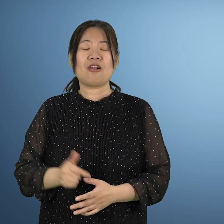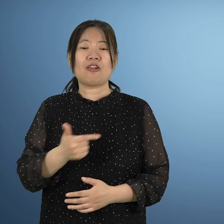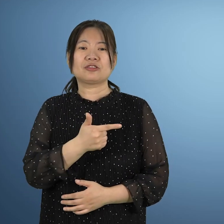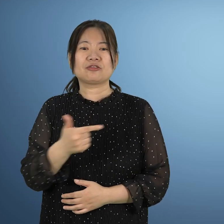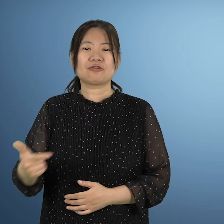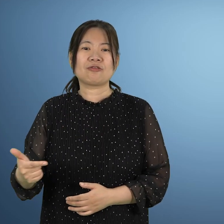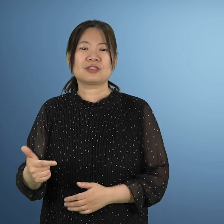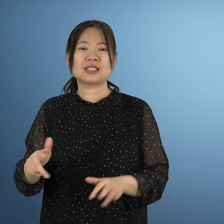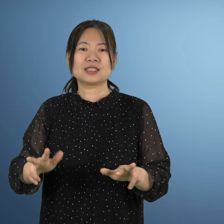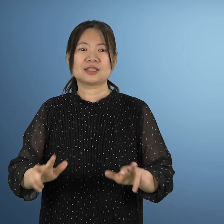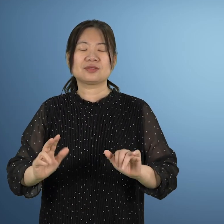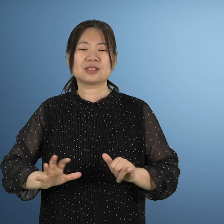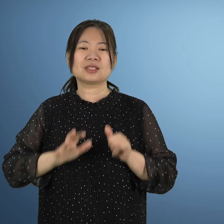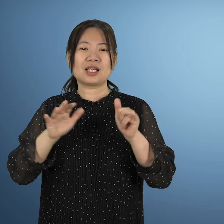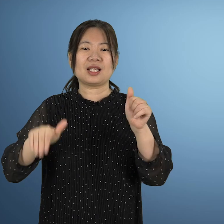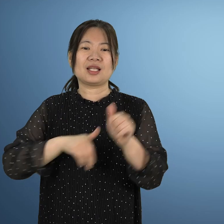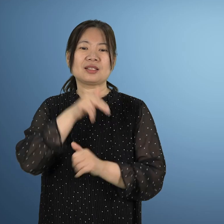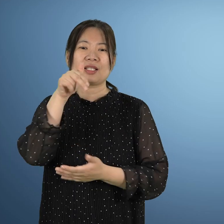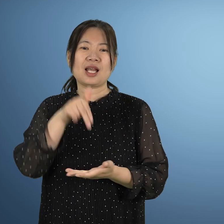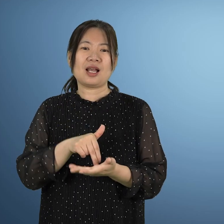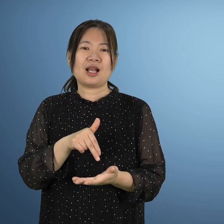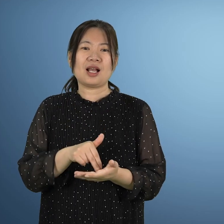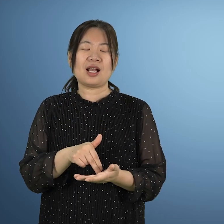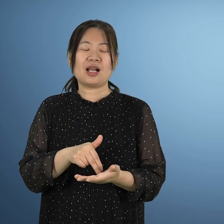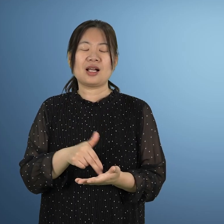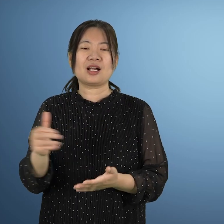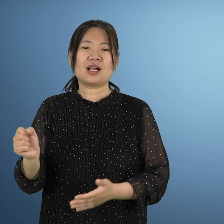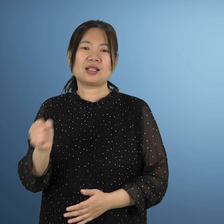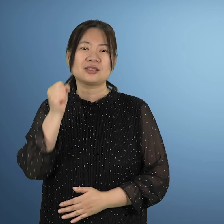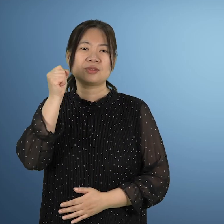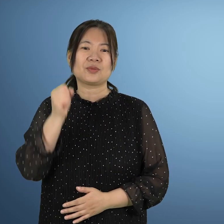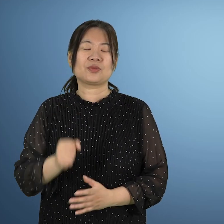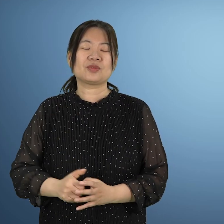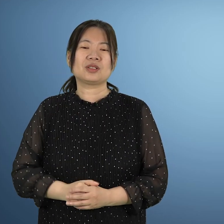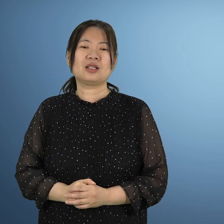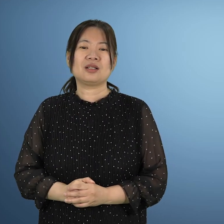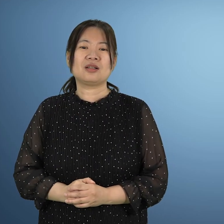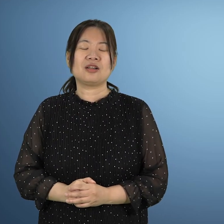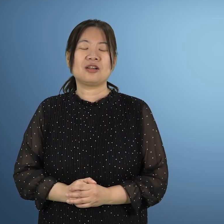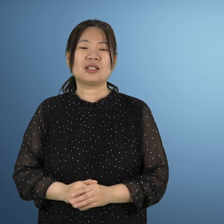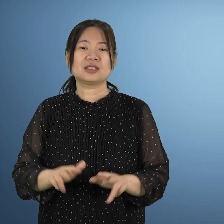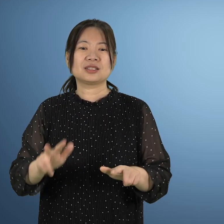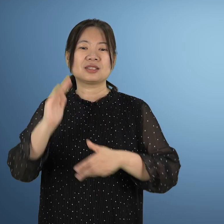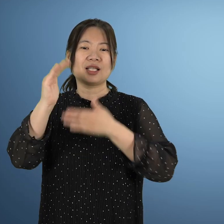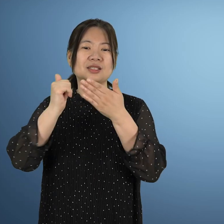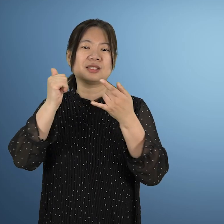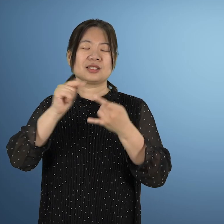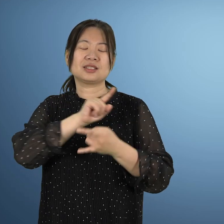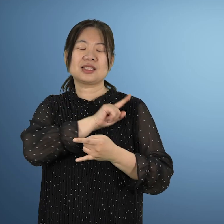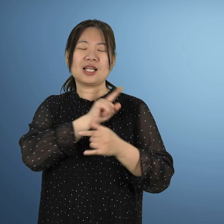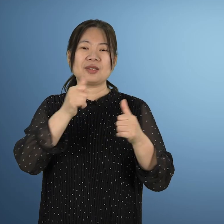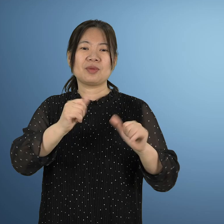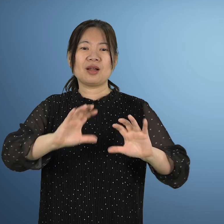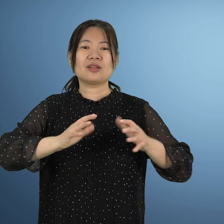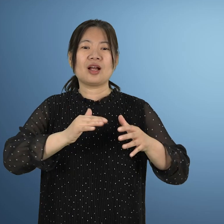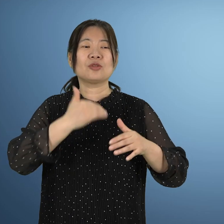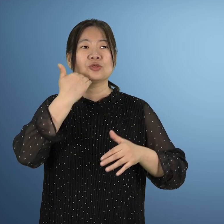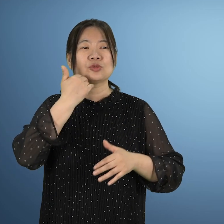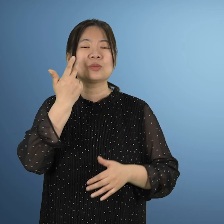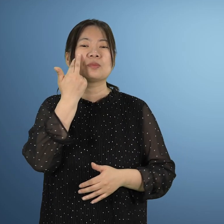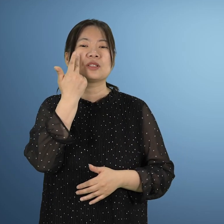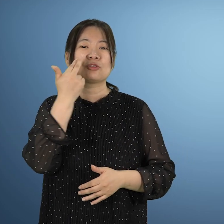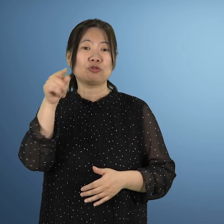너무 이 세계적인 상황을 놓고 그러면 지금 하나님이 제일 심판한 나라는